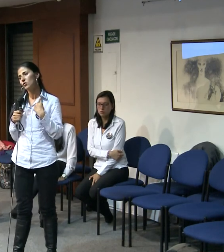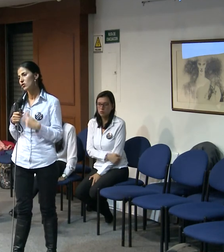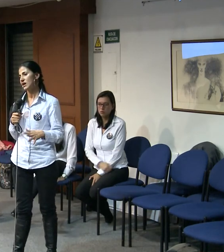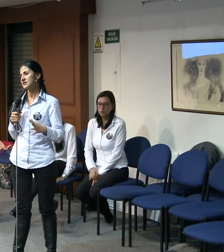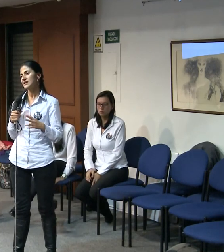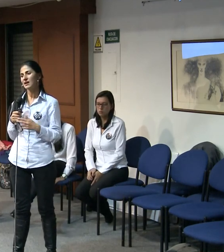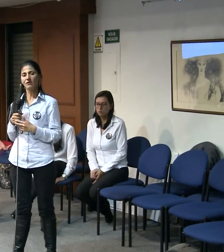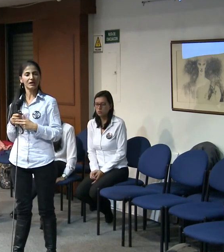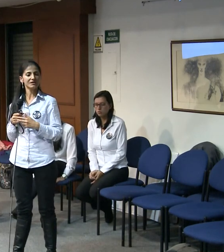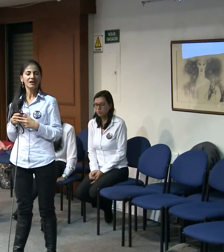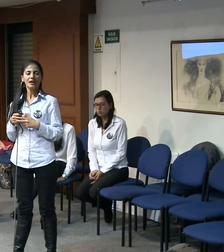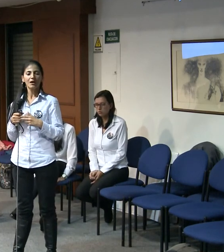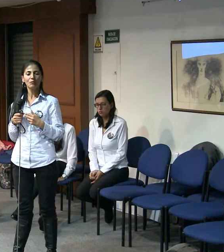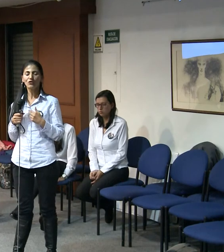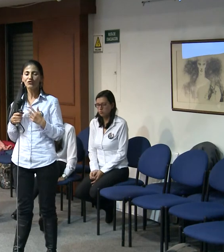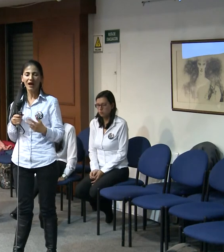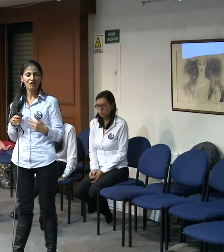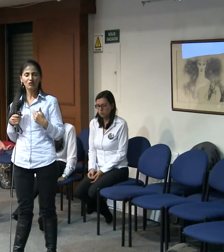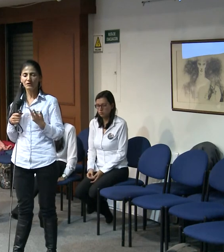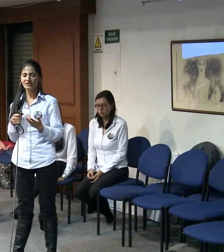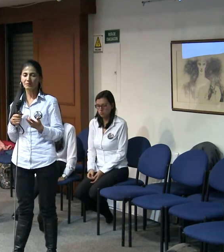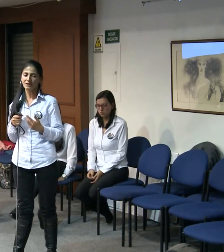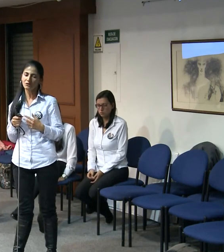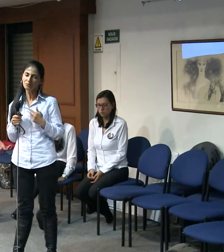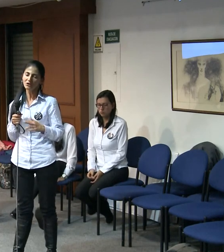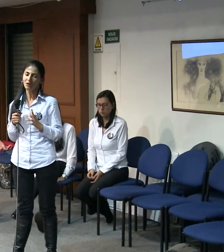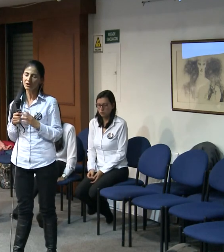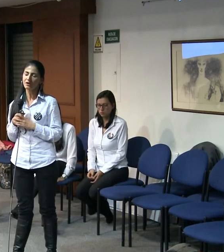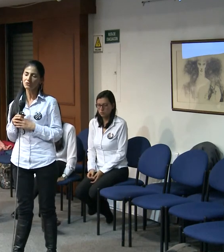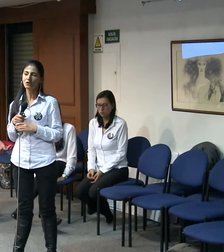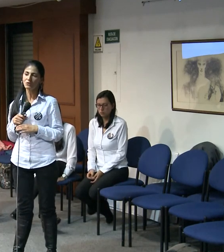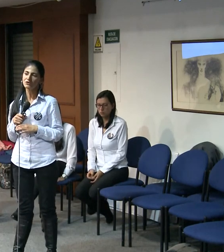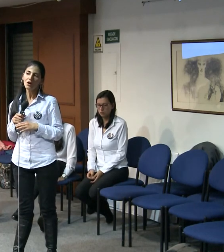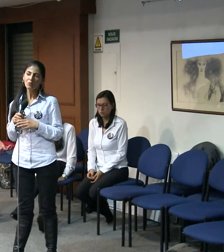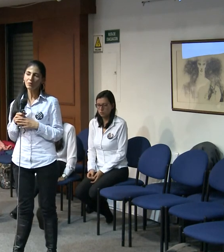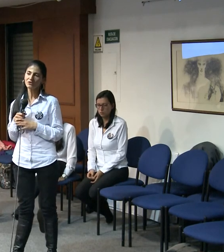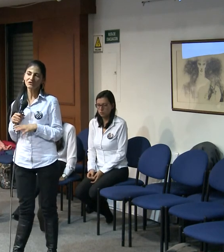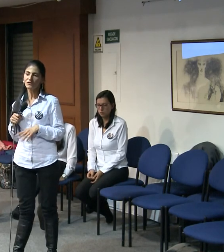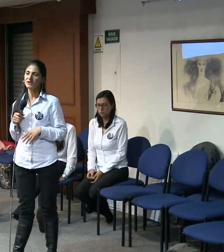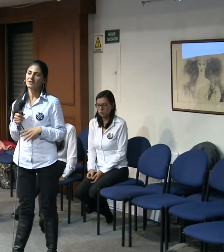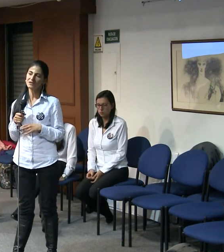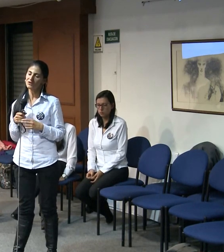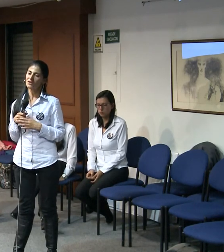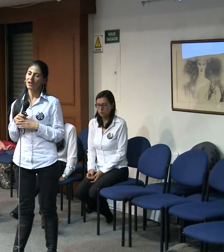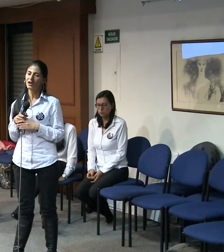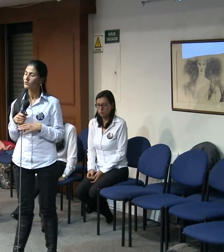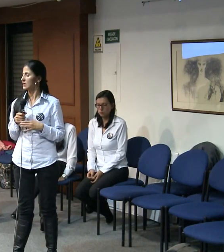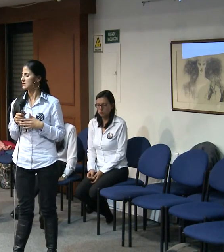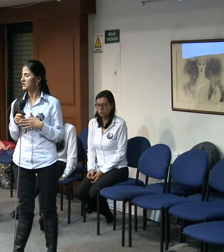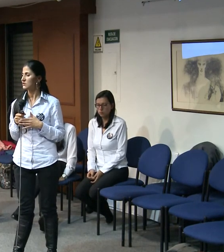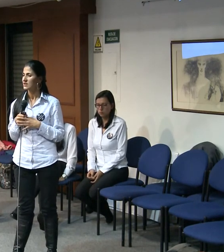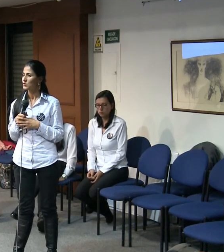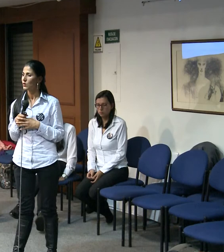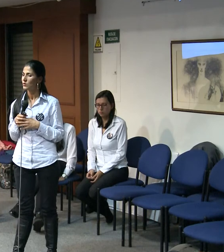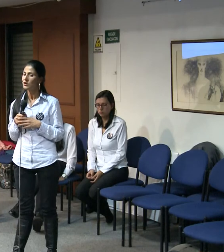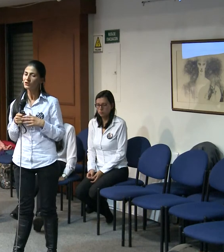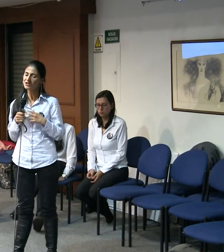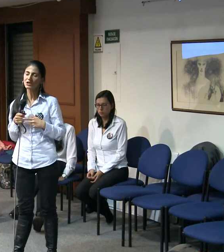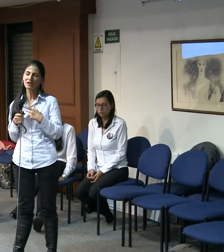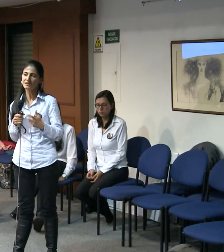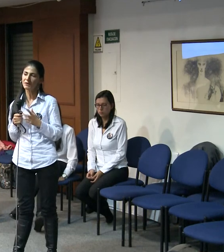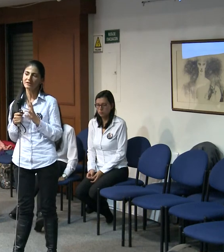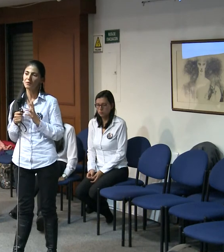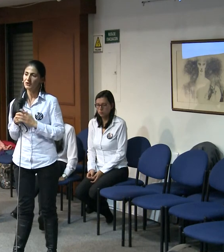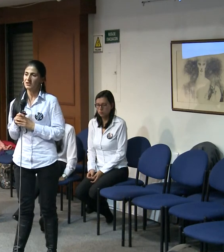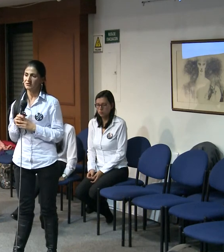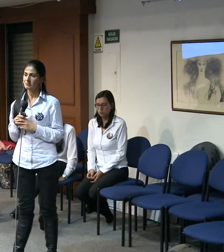proceso muy asequibles, muy dados, muy participativos, pero también tuvimos momentos difíciles donde algunas personas no